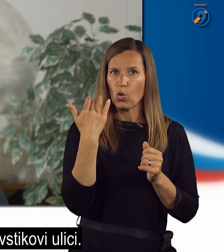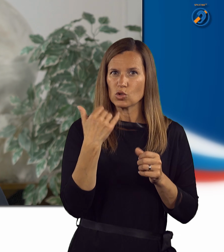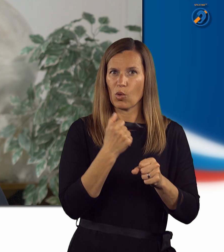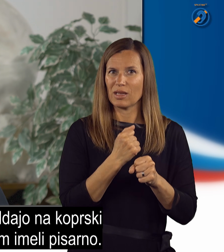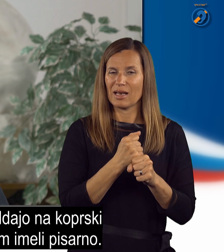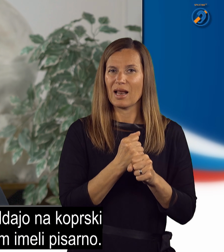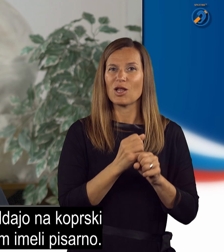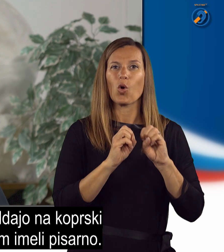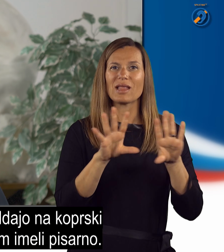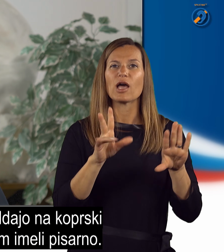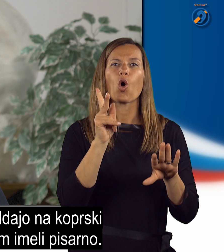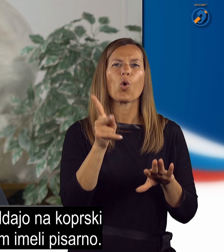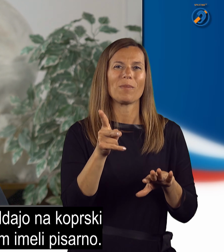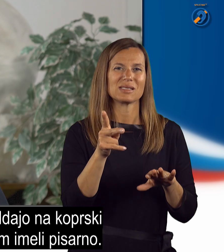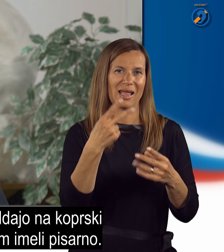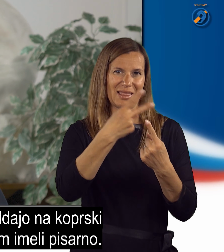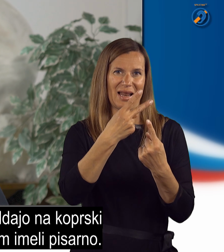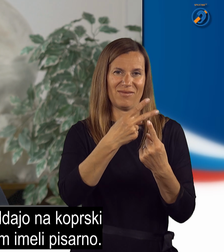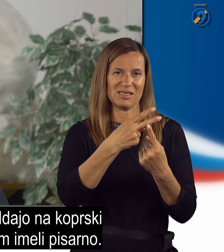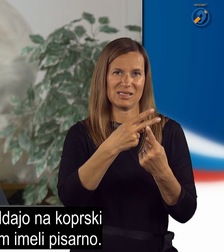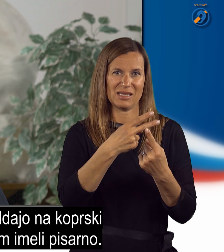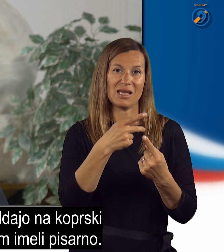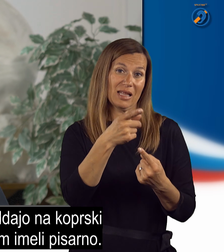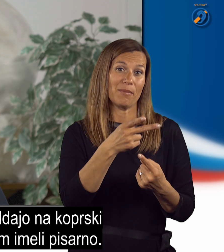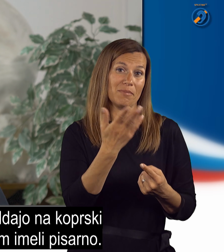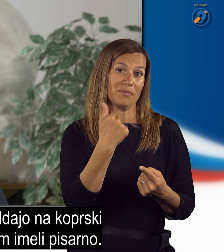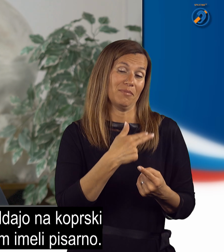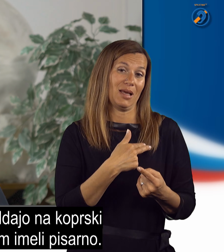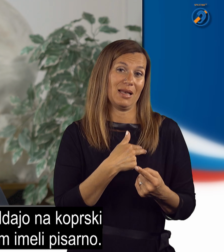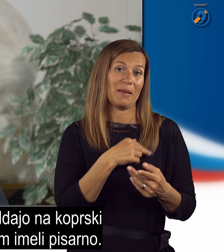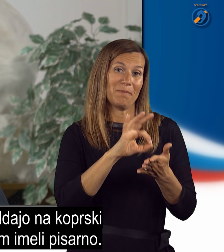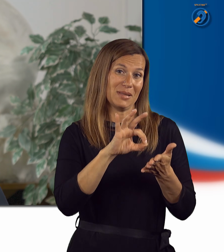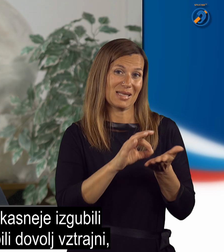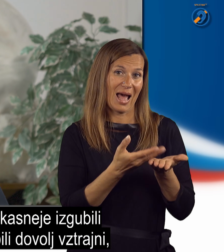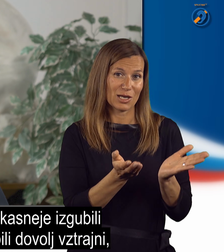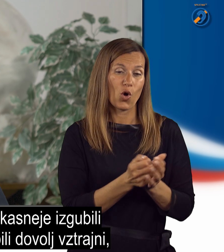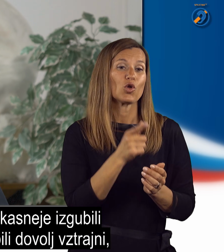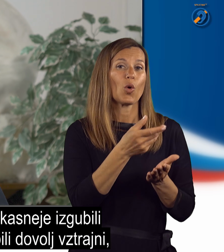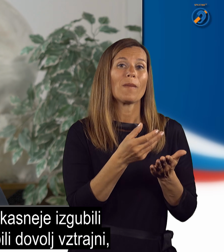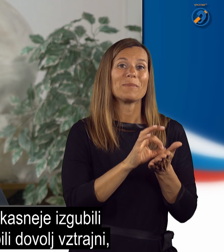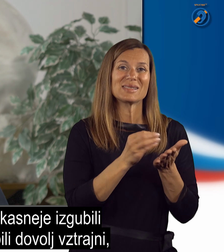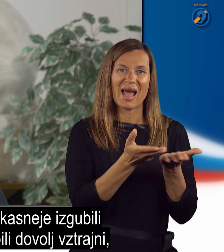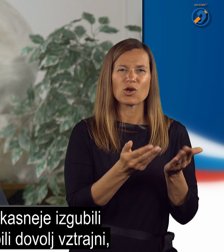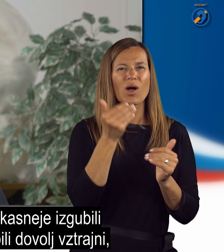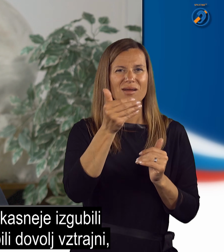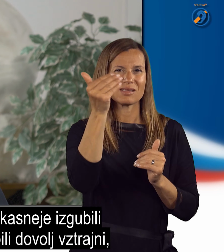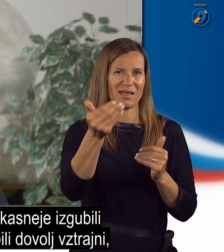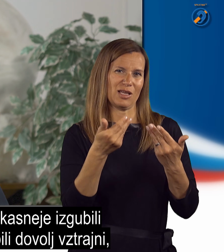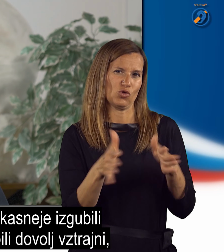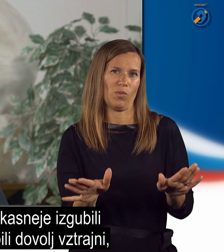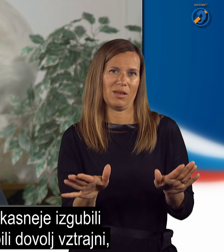ko smo delali oddaje v koprski televiziji, smo imeli pisarno, to pisarno smo kasneje